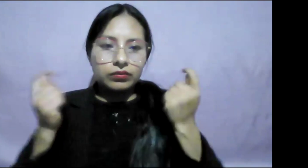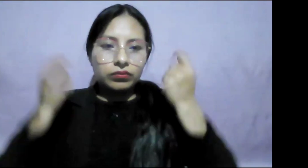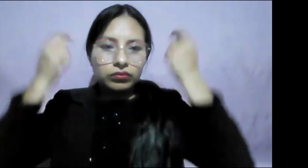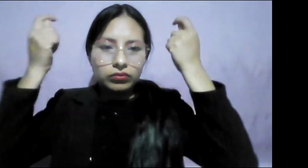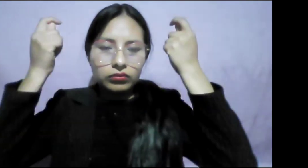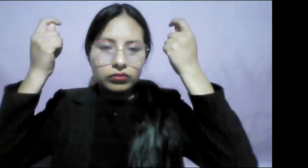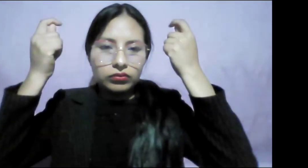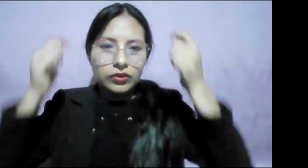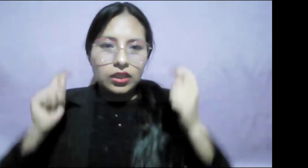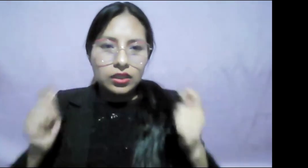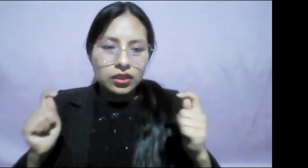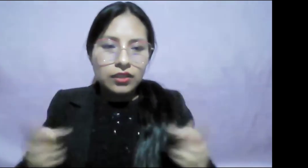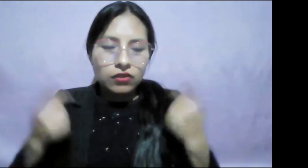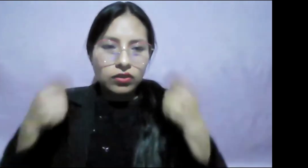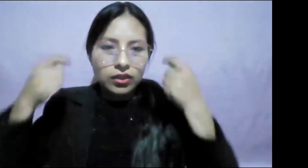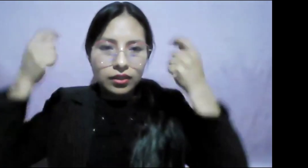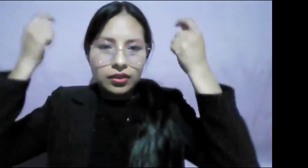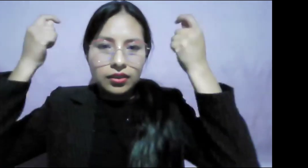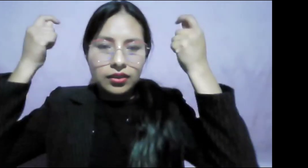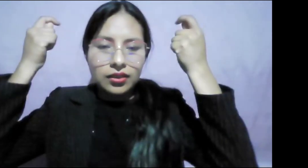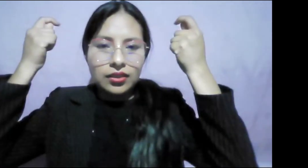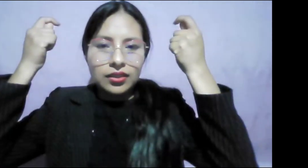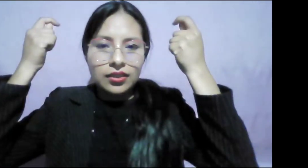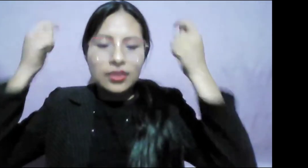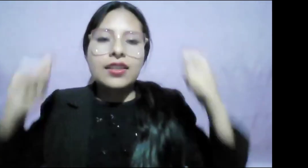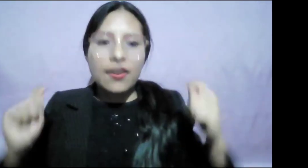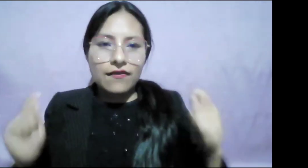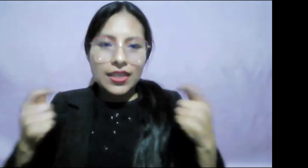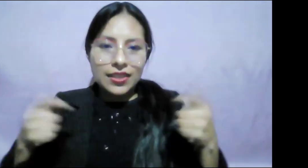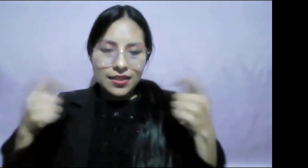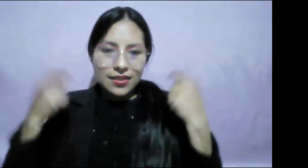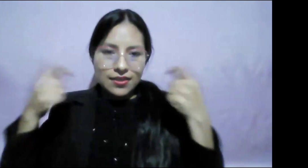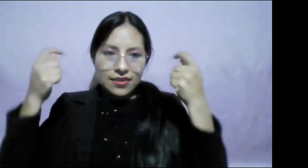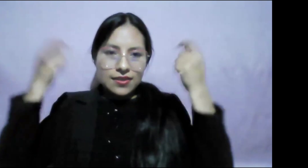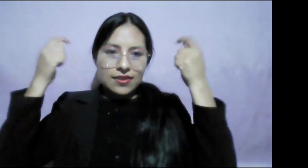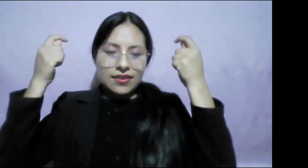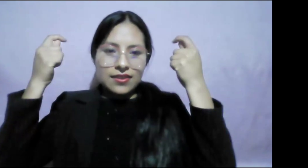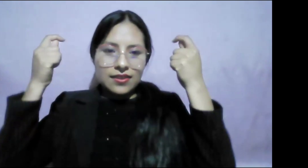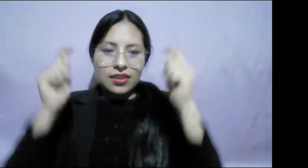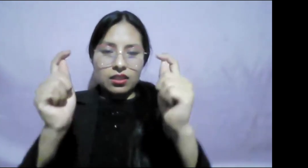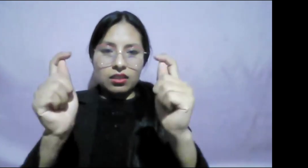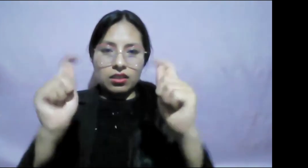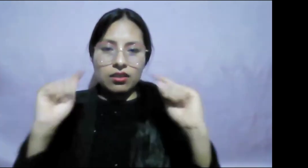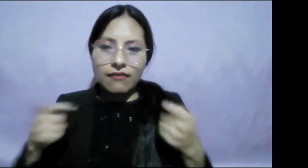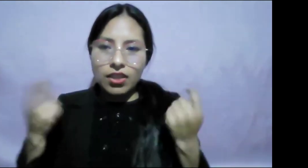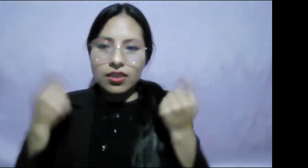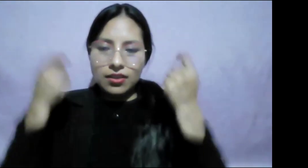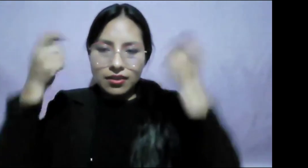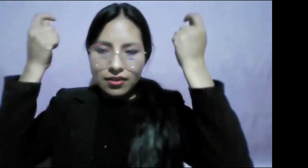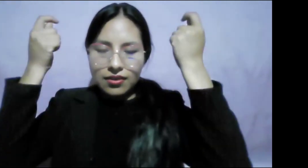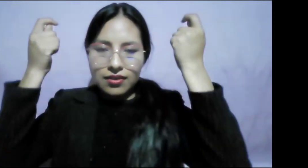su aniversario se puede traducir como Fiesta sí fiesta por su aniversario